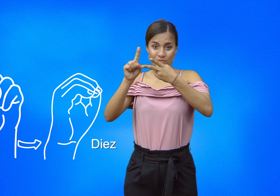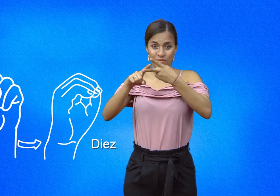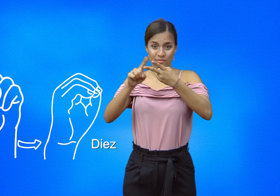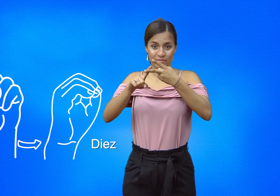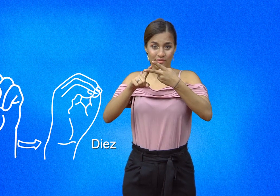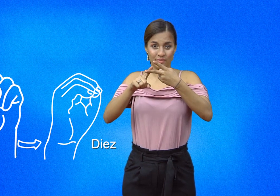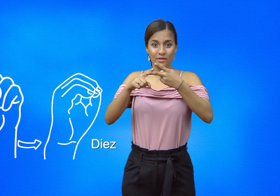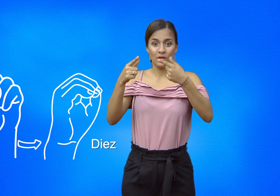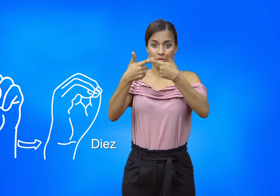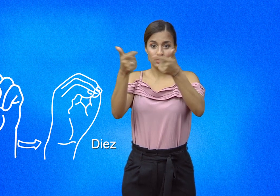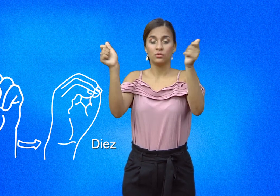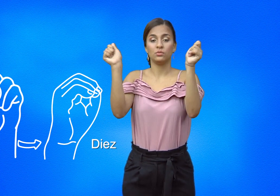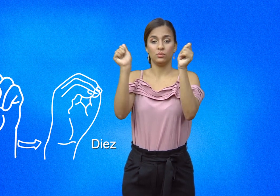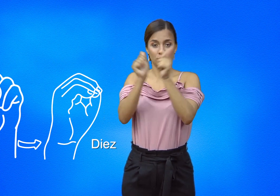segundo grupo